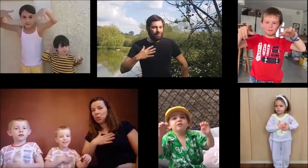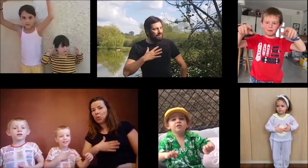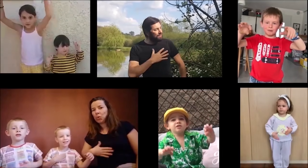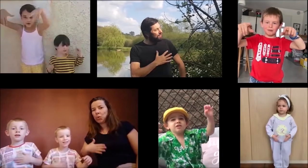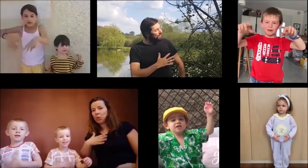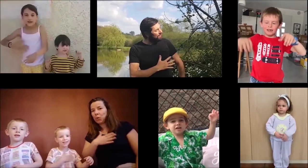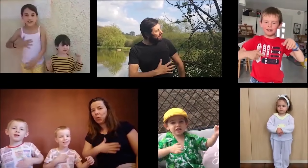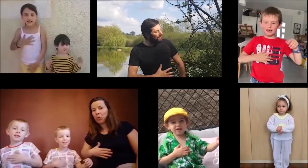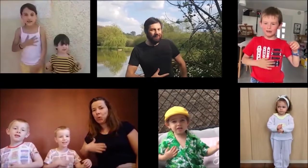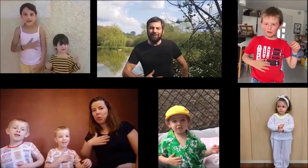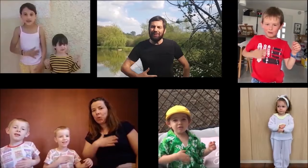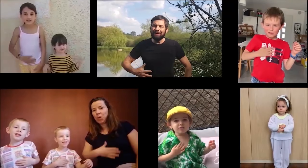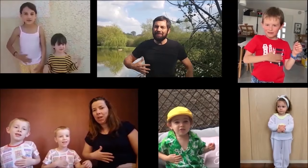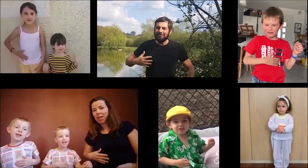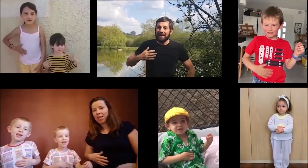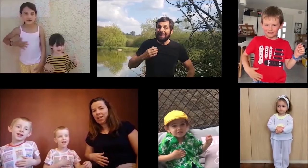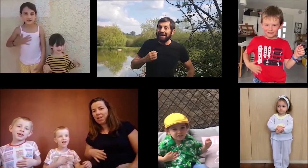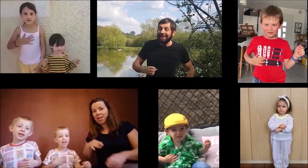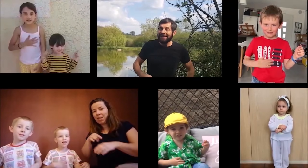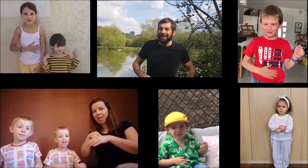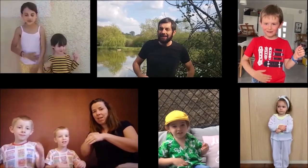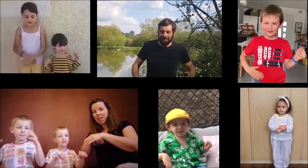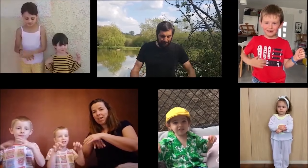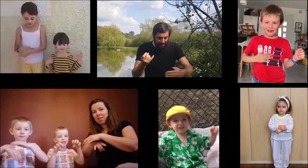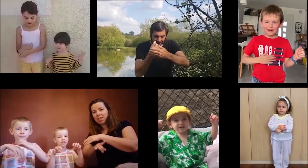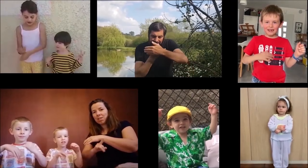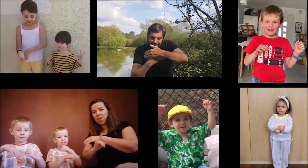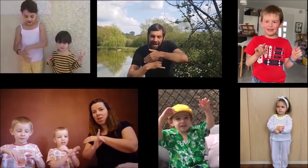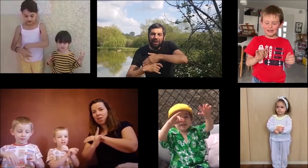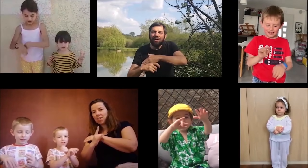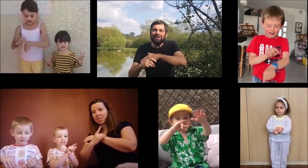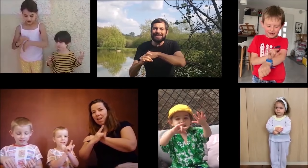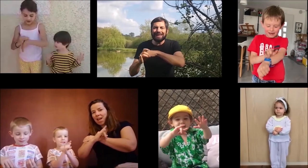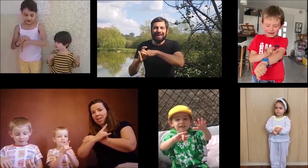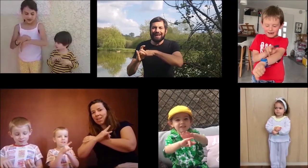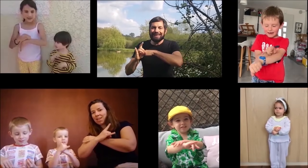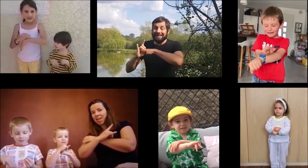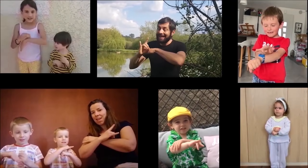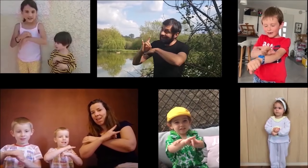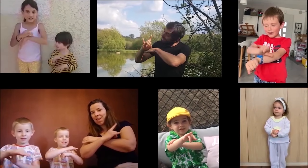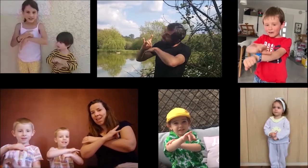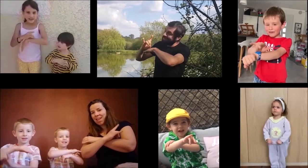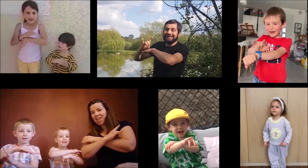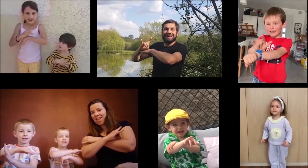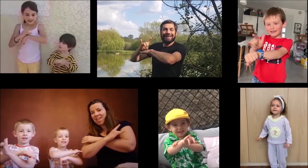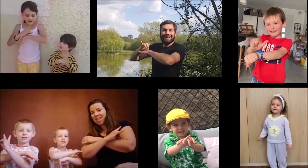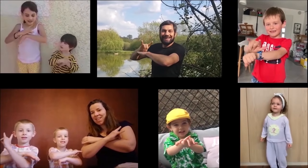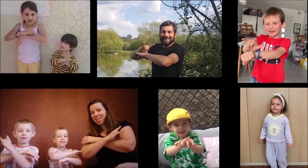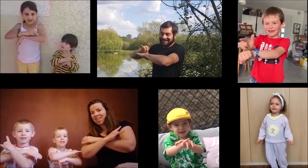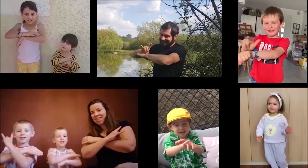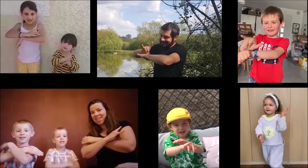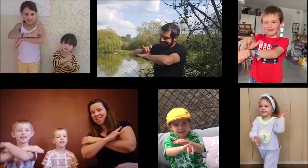tout heureux, il tout sort sa tête.